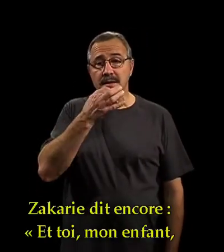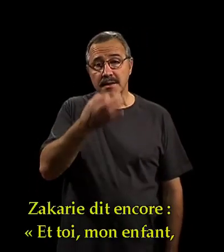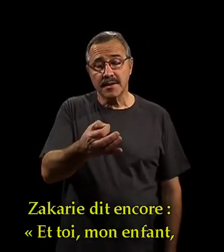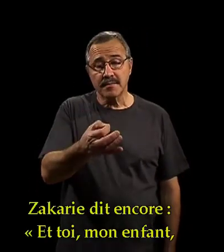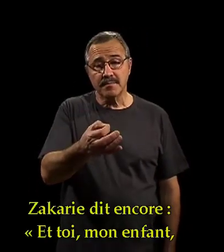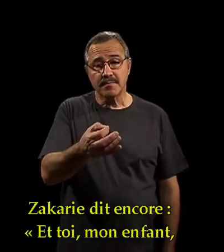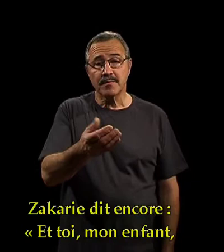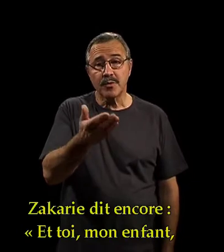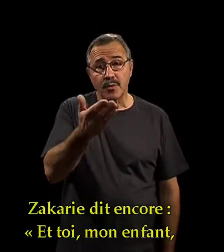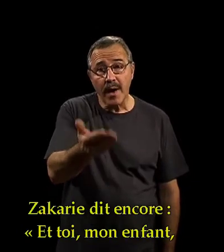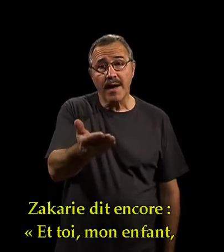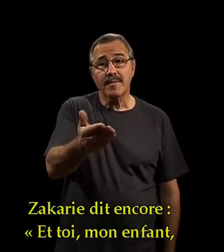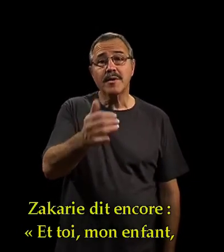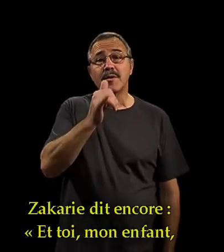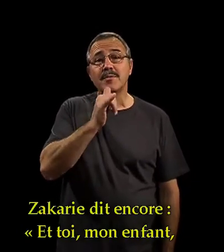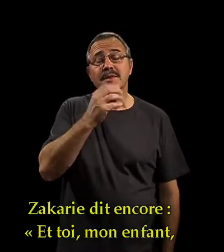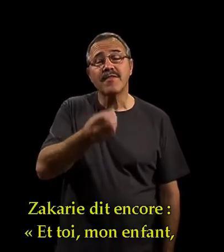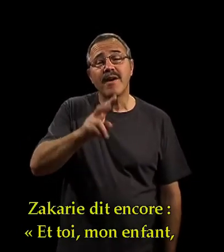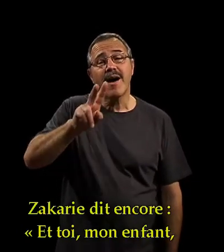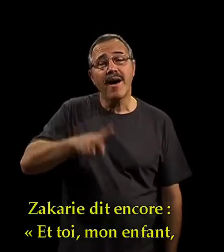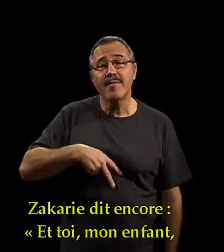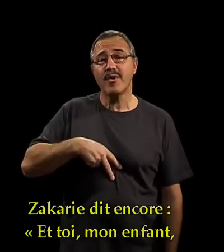Zacharie dit encore: Et toi, mon enfant,